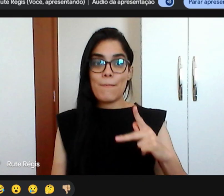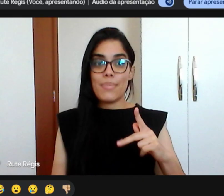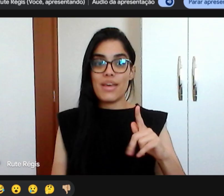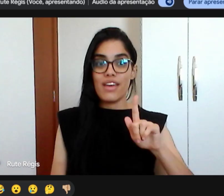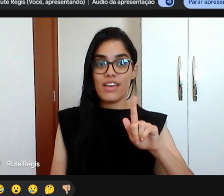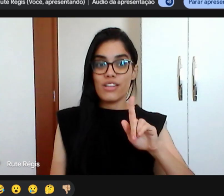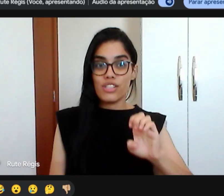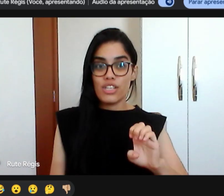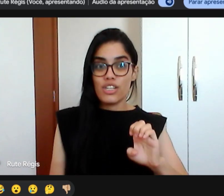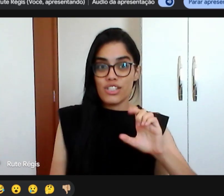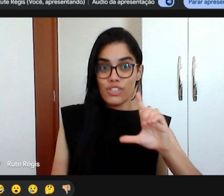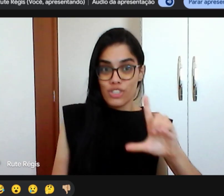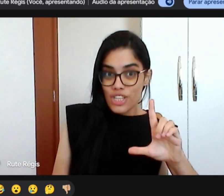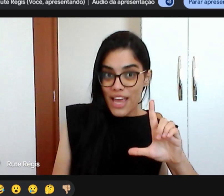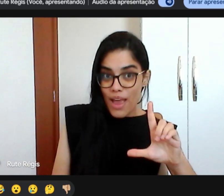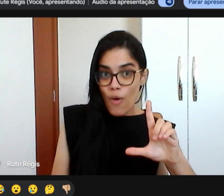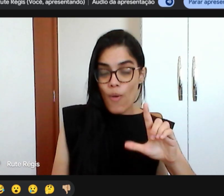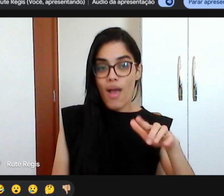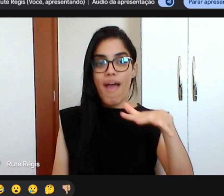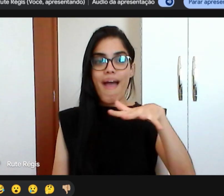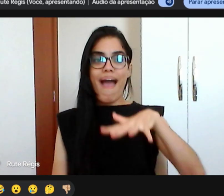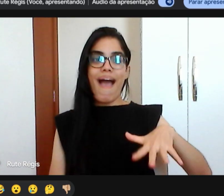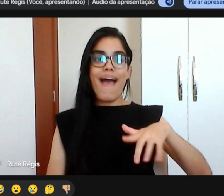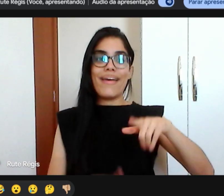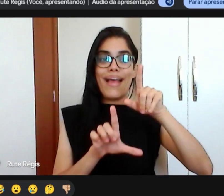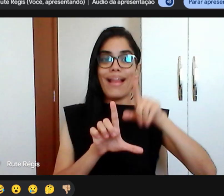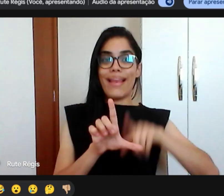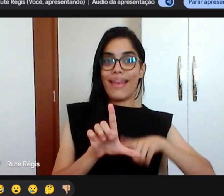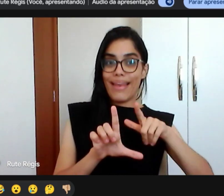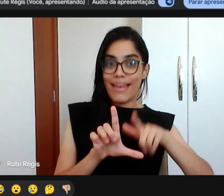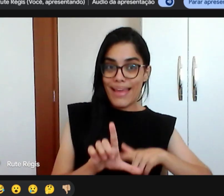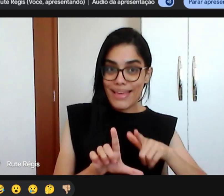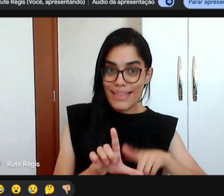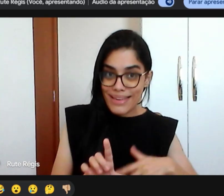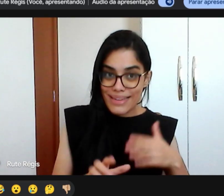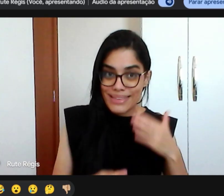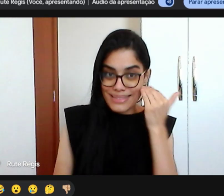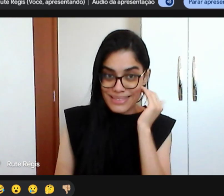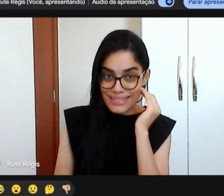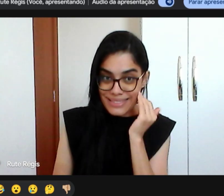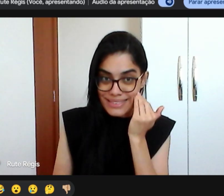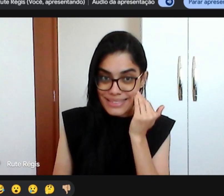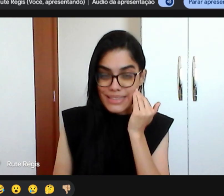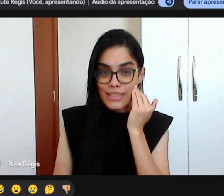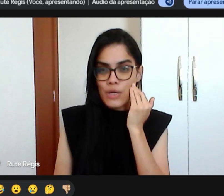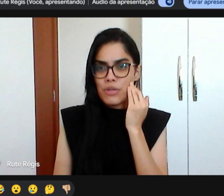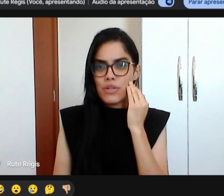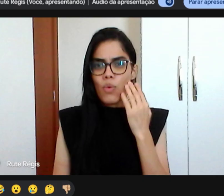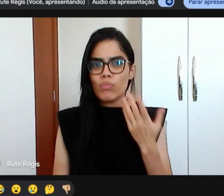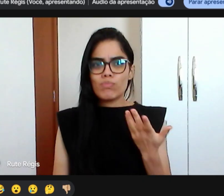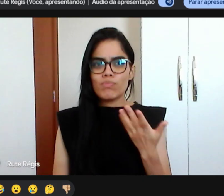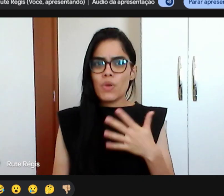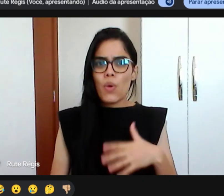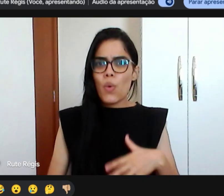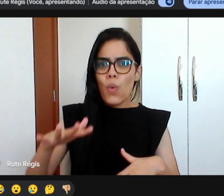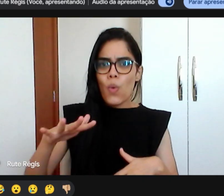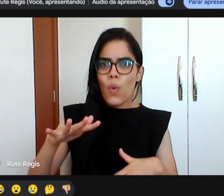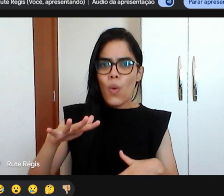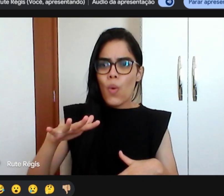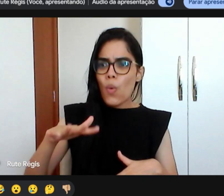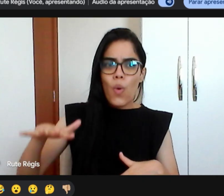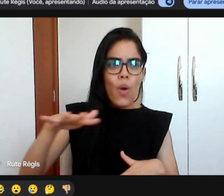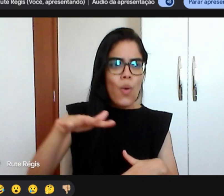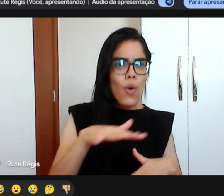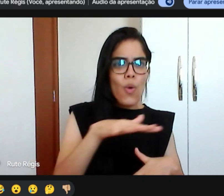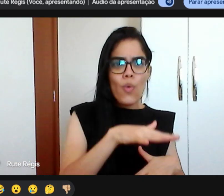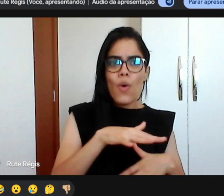Temos também o PPGEL, que é na área das letras, entendeu? Na área de